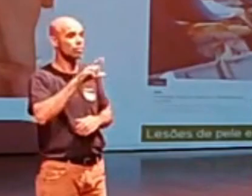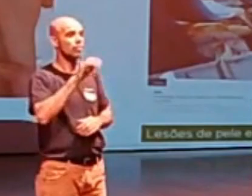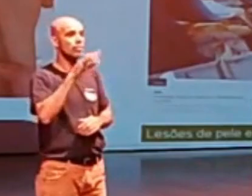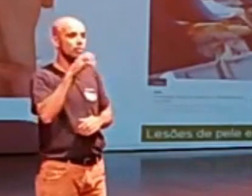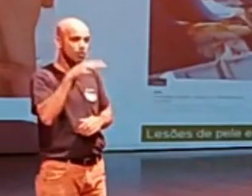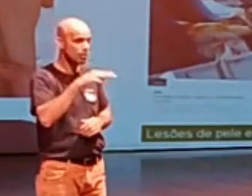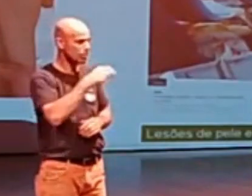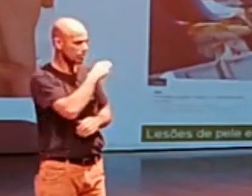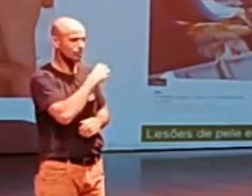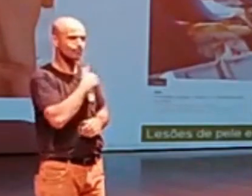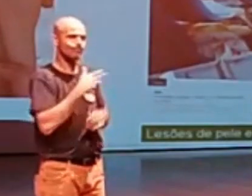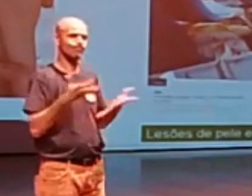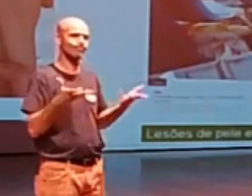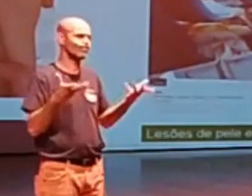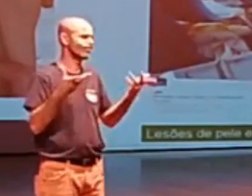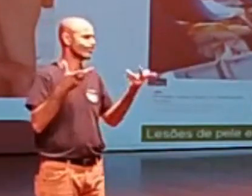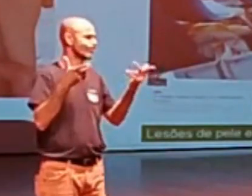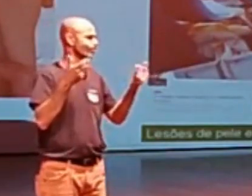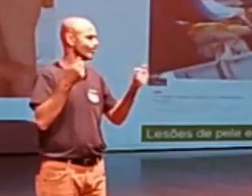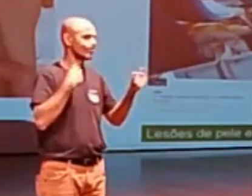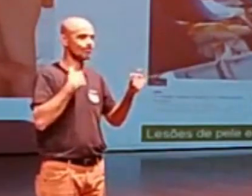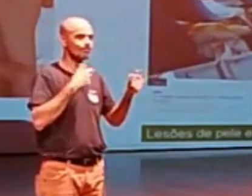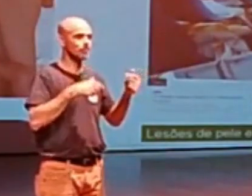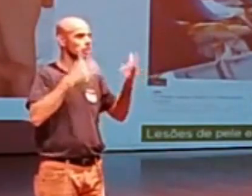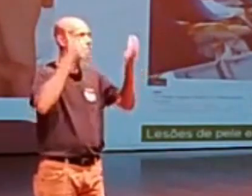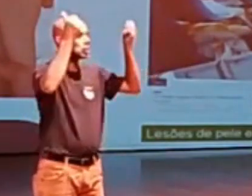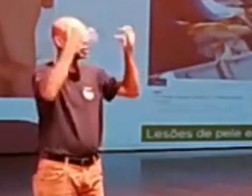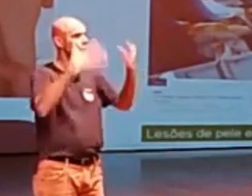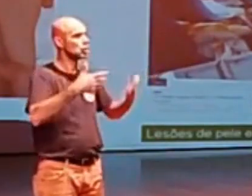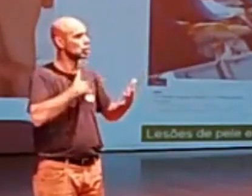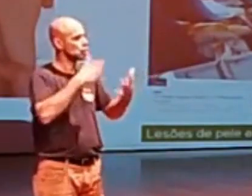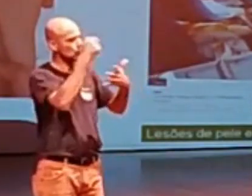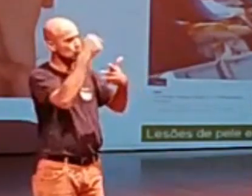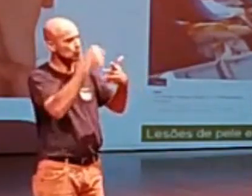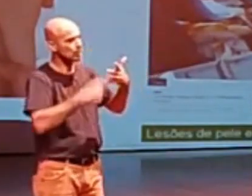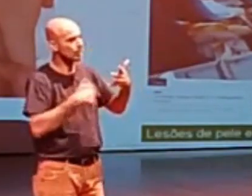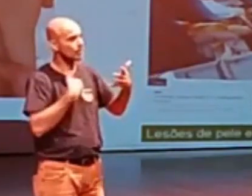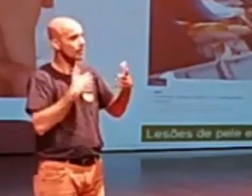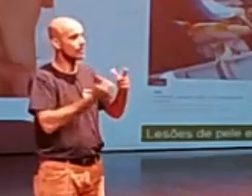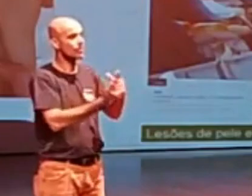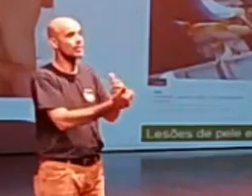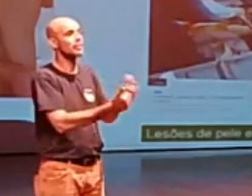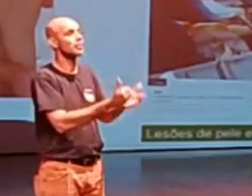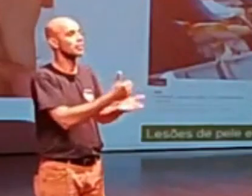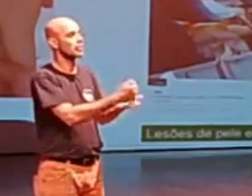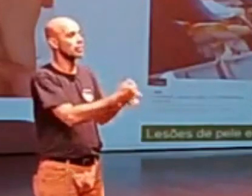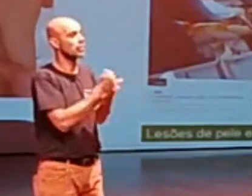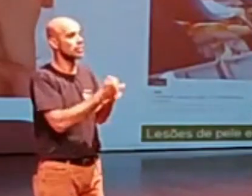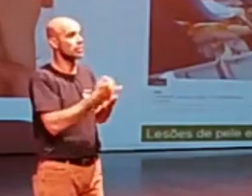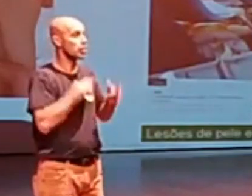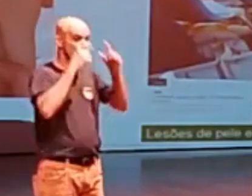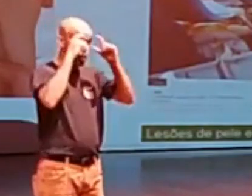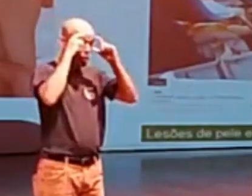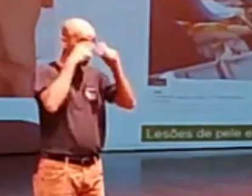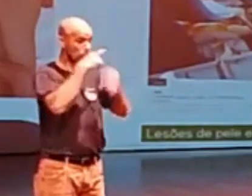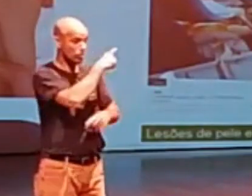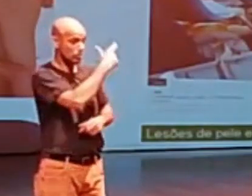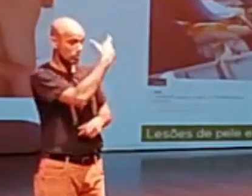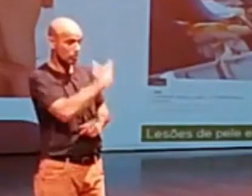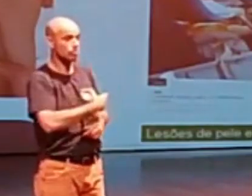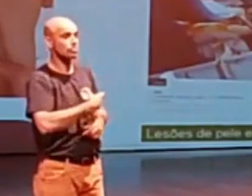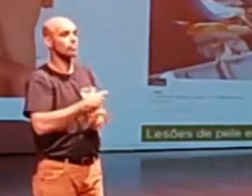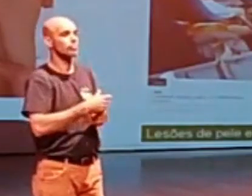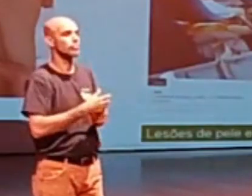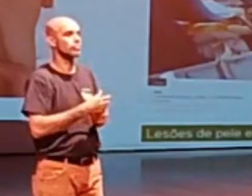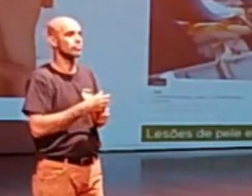excepcional, não sei nem o que falar dele, de tanta coisa boa. Ele me proporcionou, aquele ali de óculos sou eu, operar o segundo